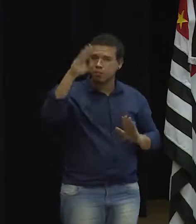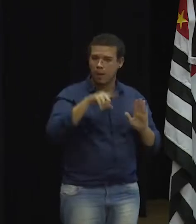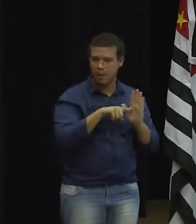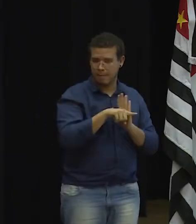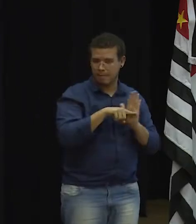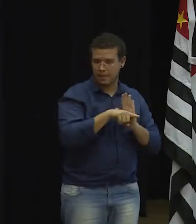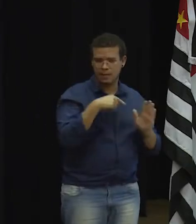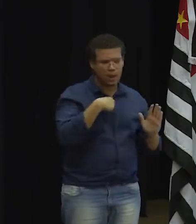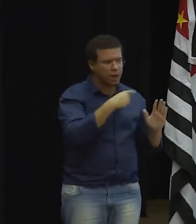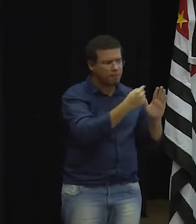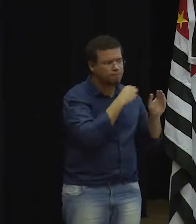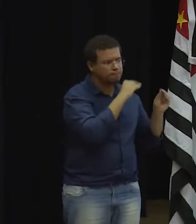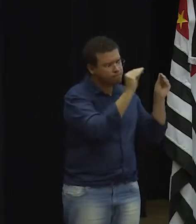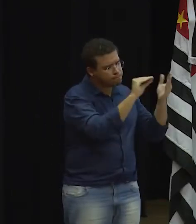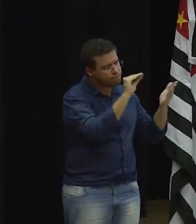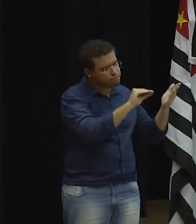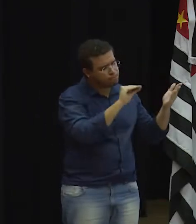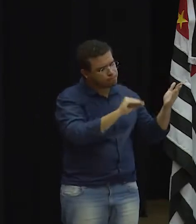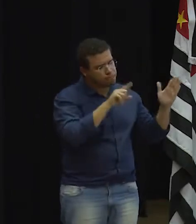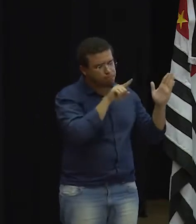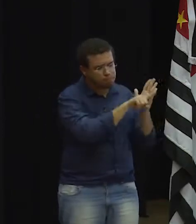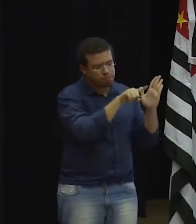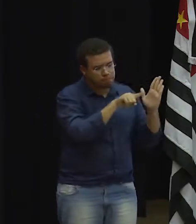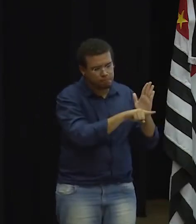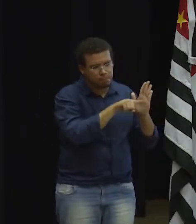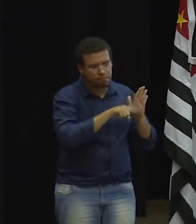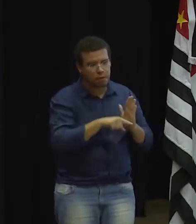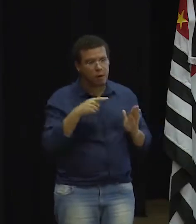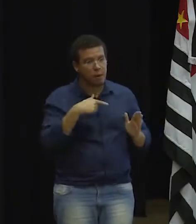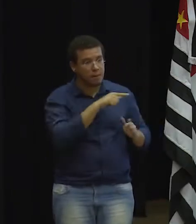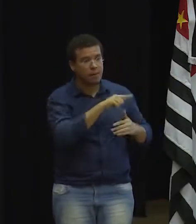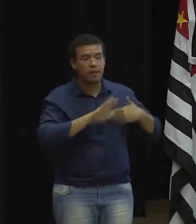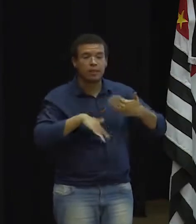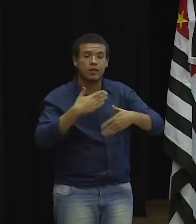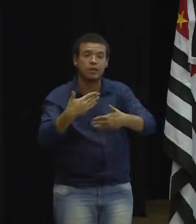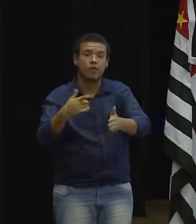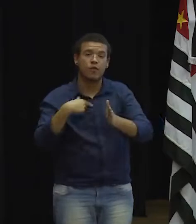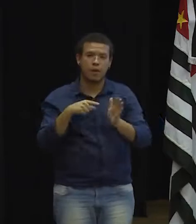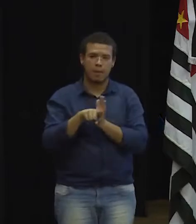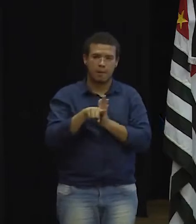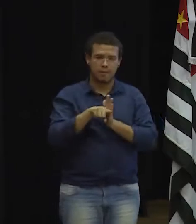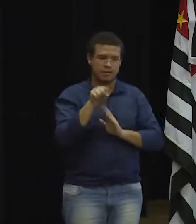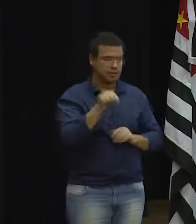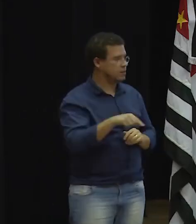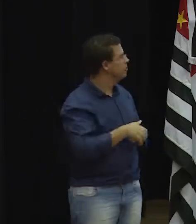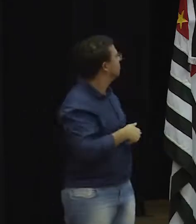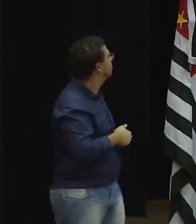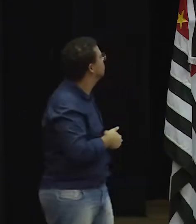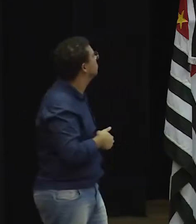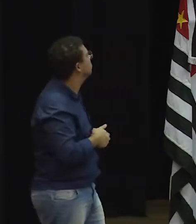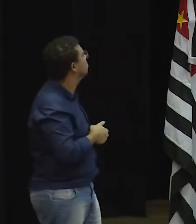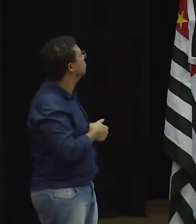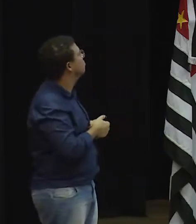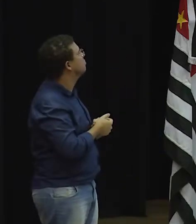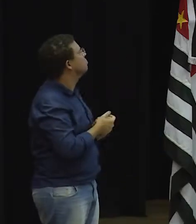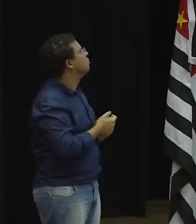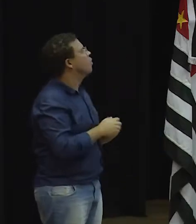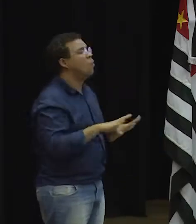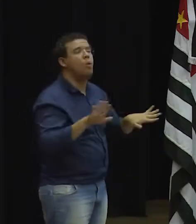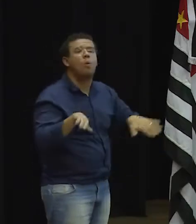Uma das perguntas da minha pesquisa, eu elenquei algumas para o desenvolvimento da minha